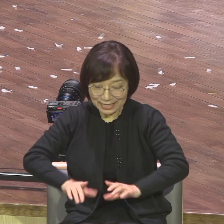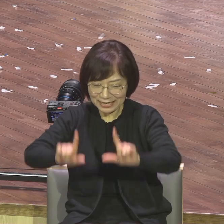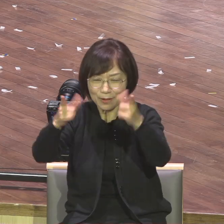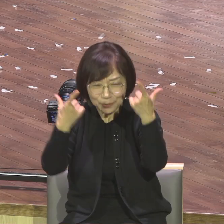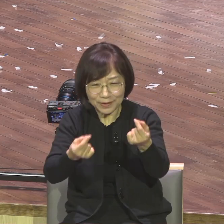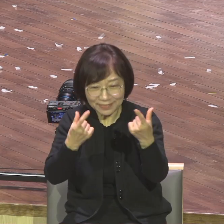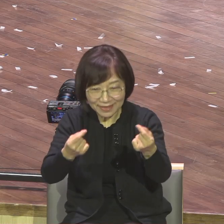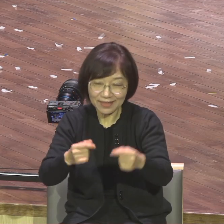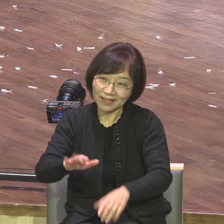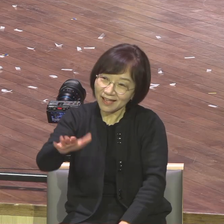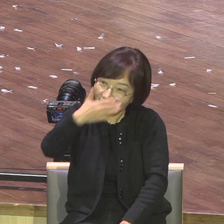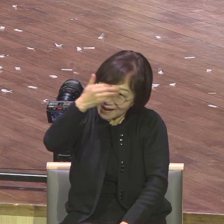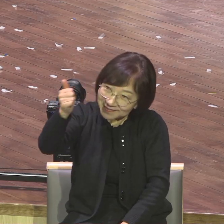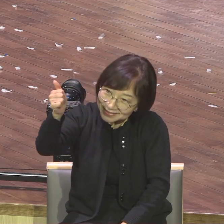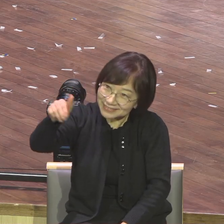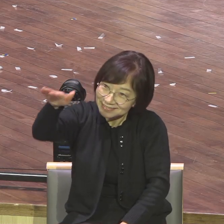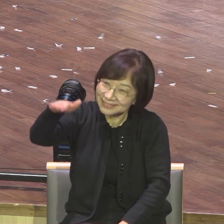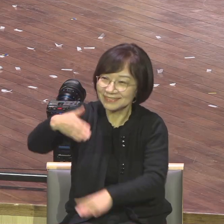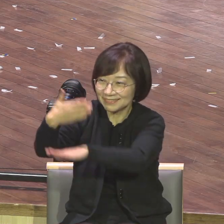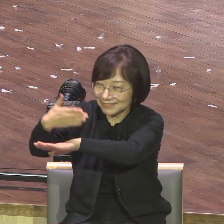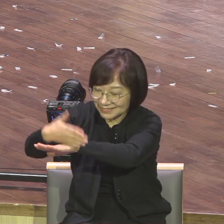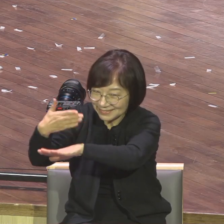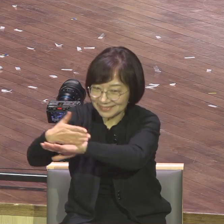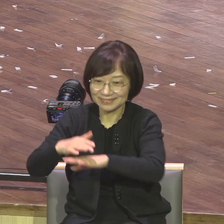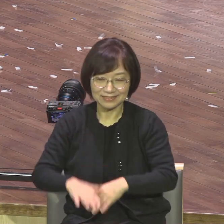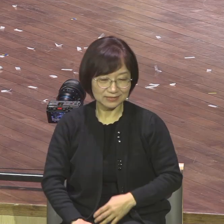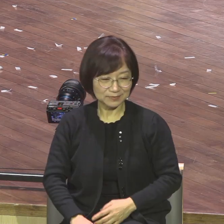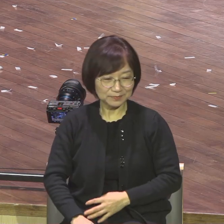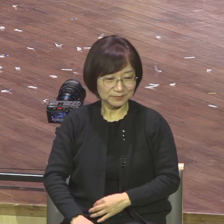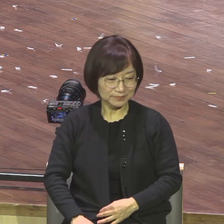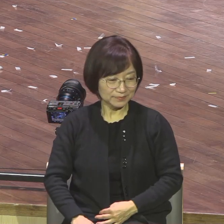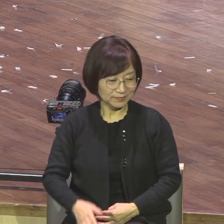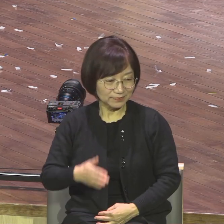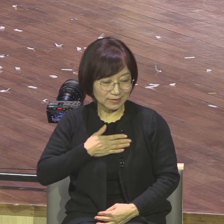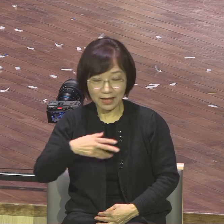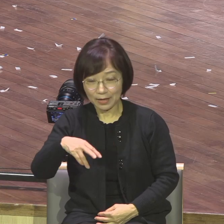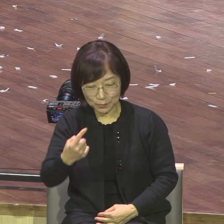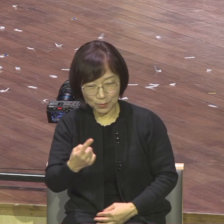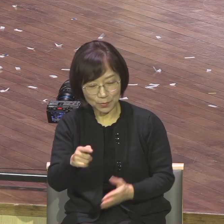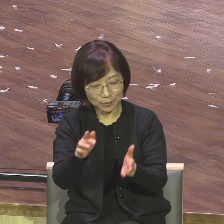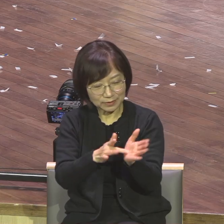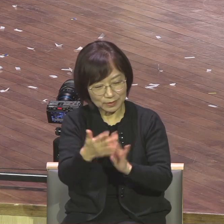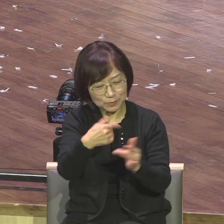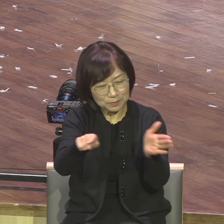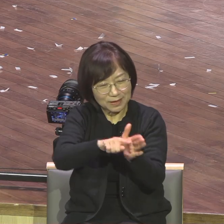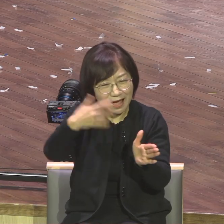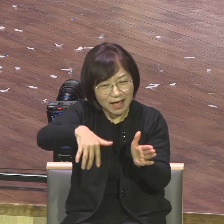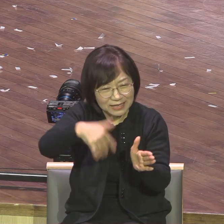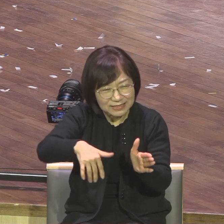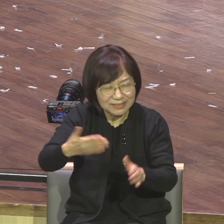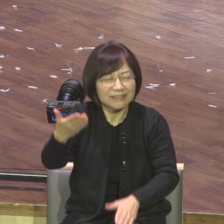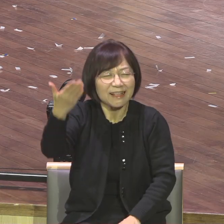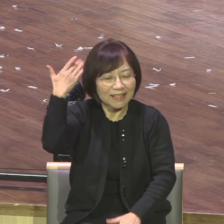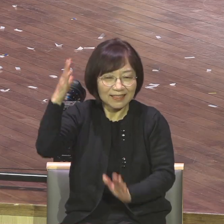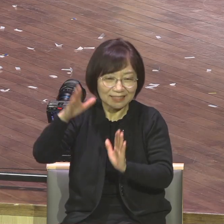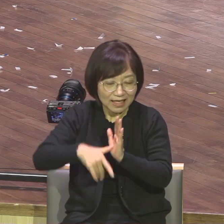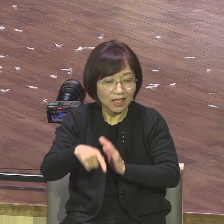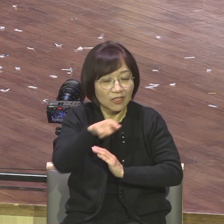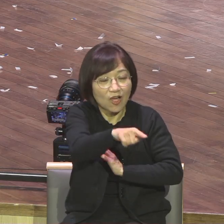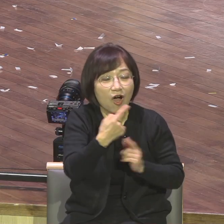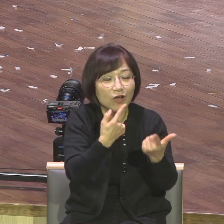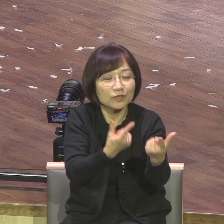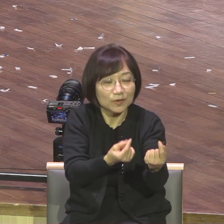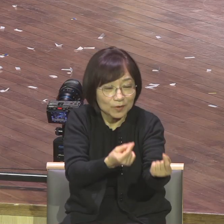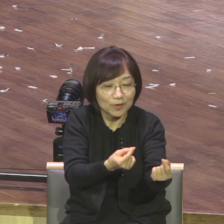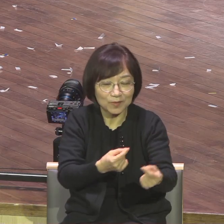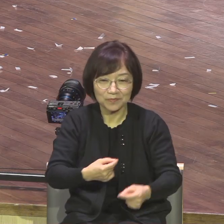할아버지 감사합니다. 나도 예수님을 믿기 전에는 너처럼